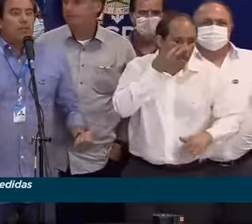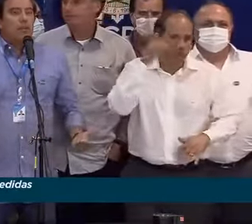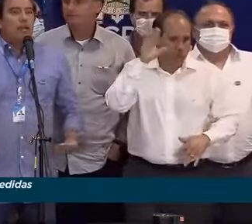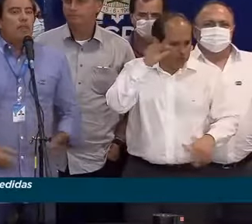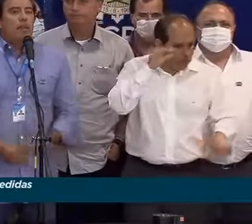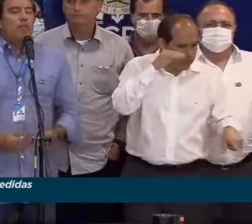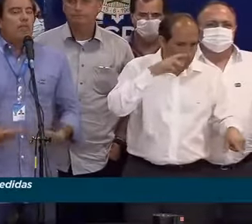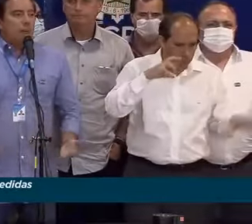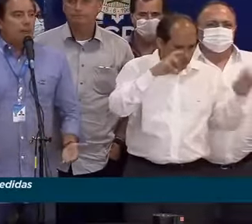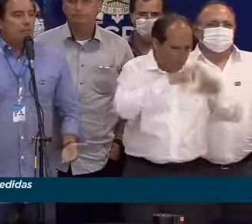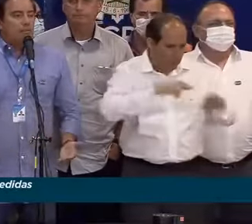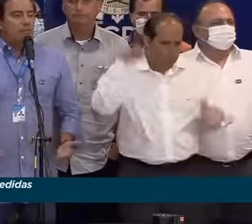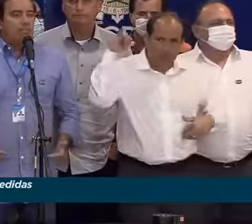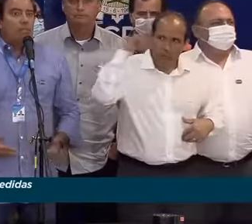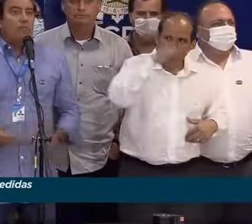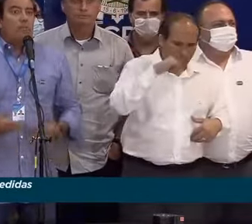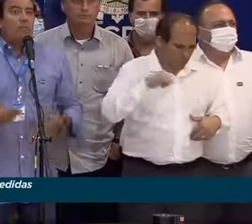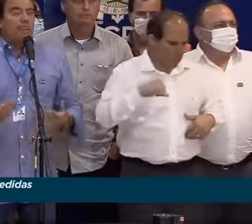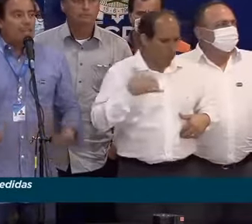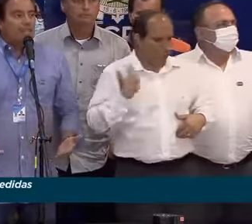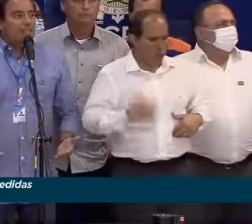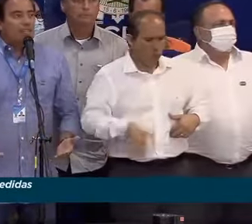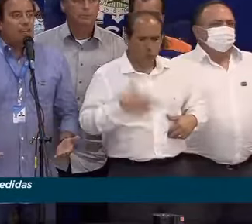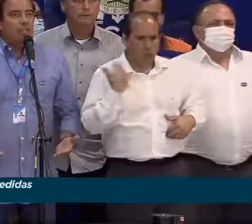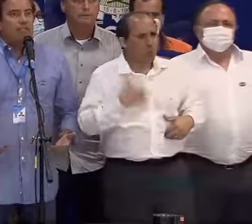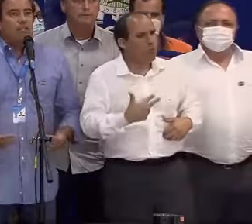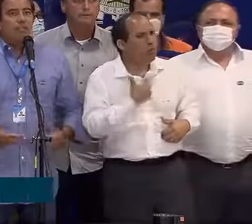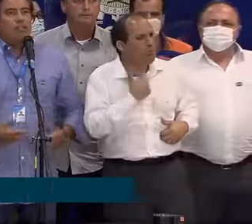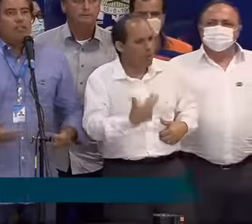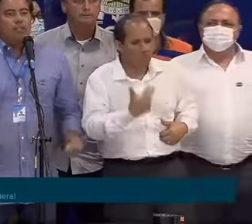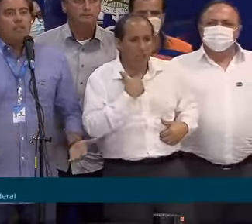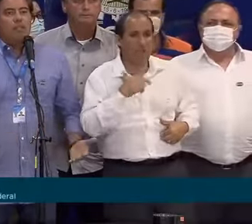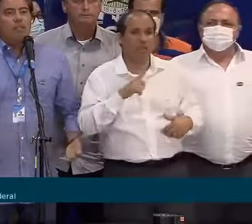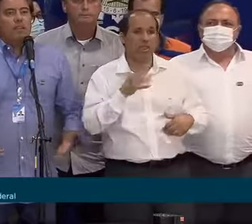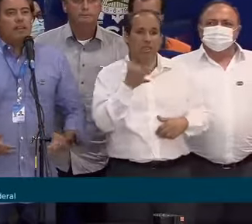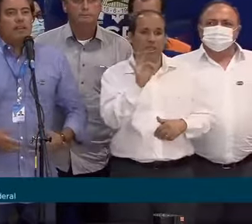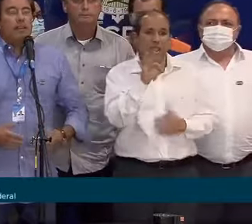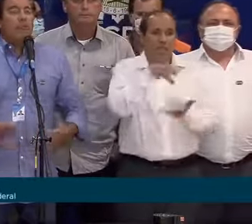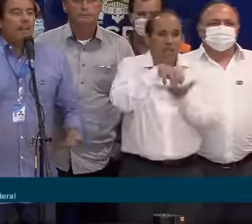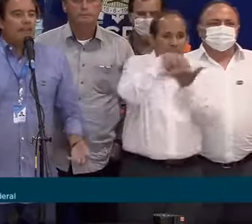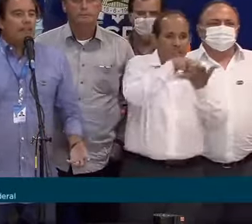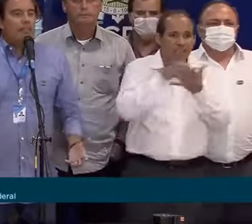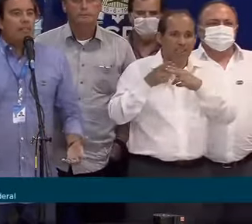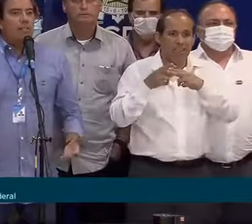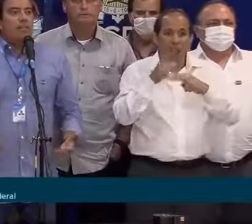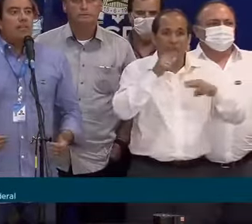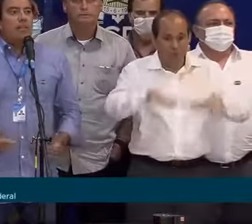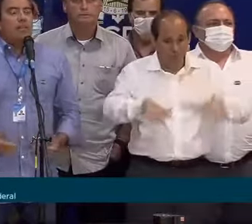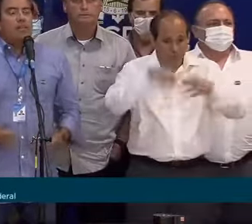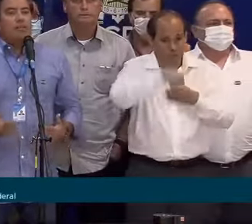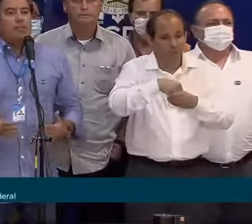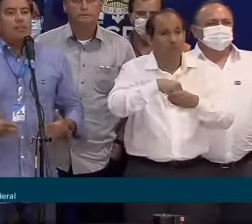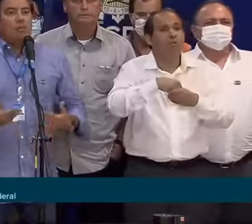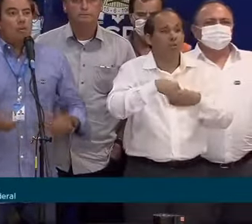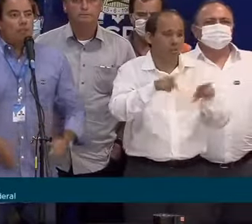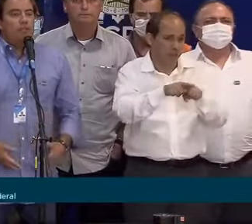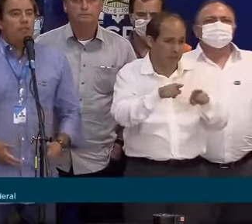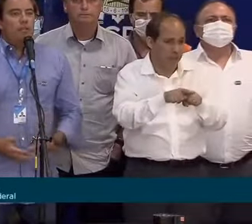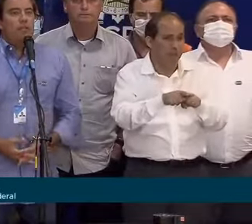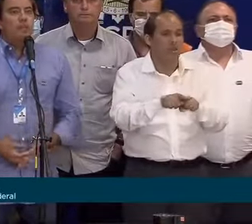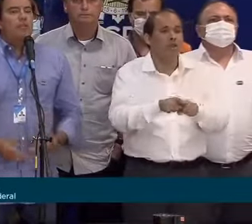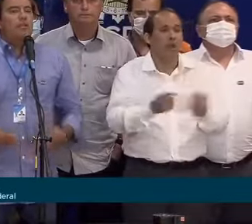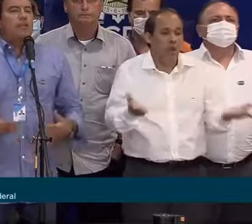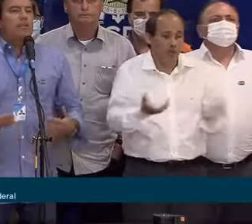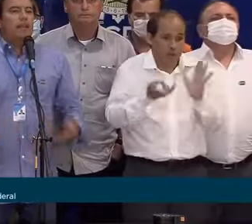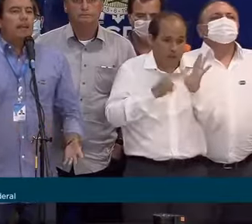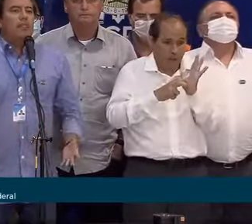viu o impacto. Nós temos 10 agências que estão inundadas e nós, hoje de